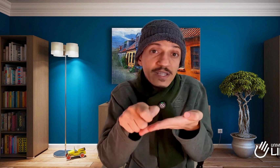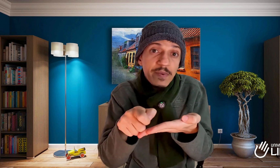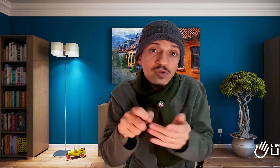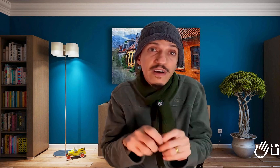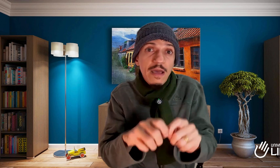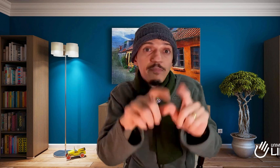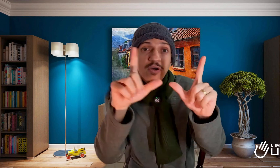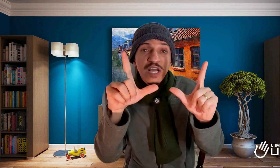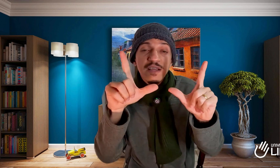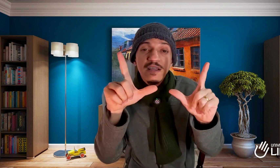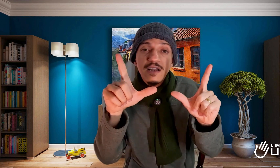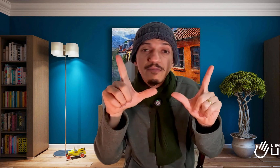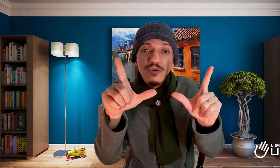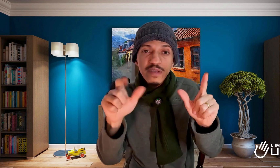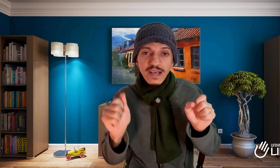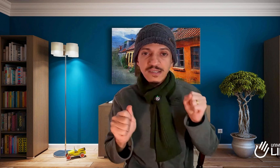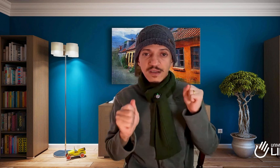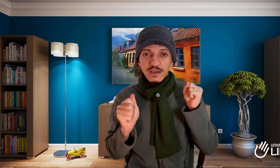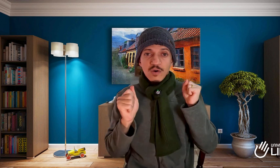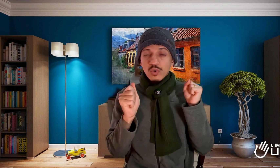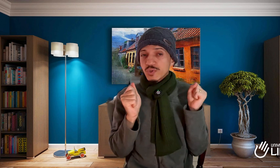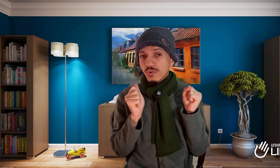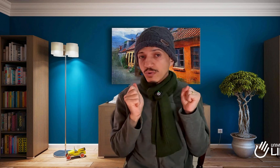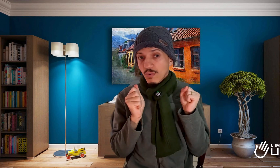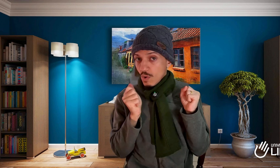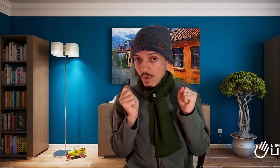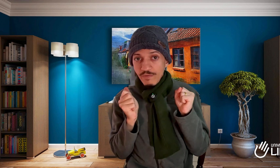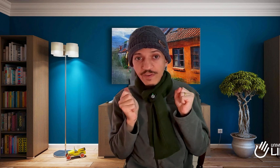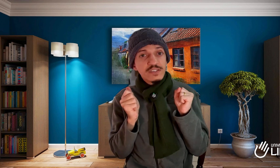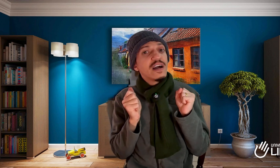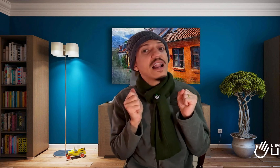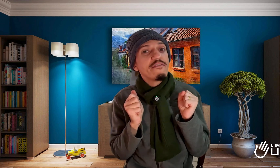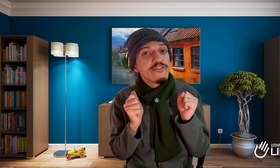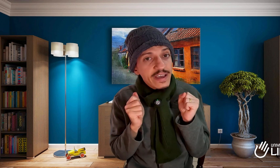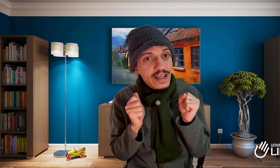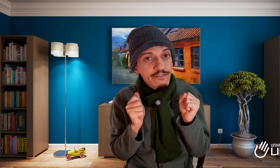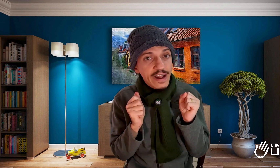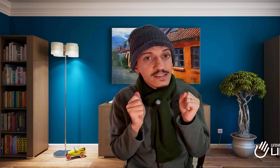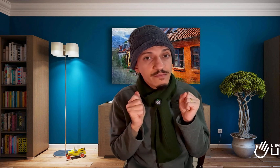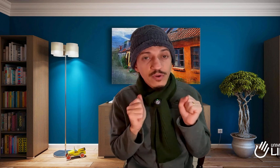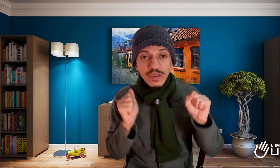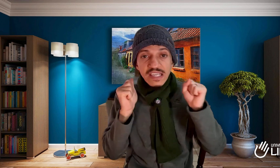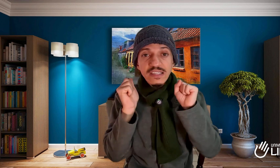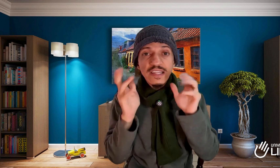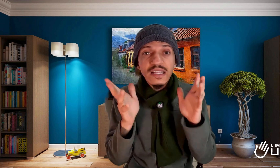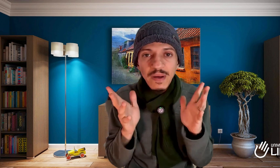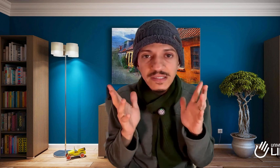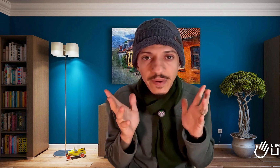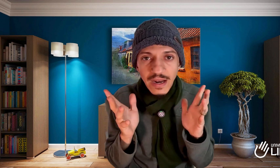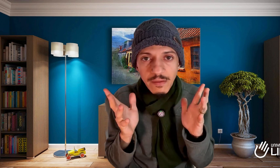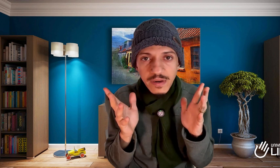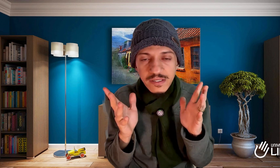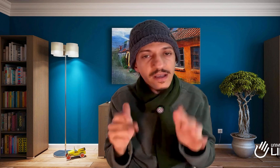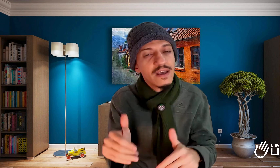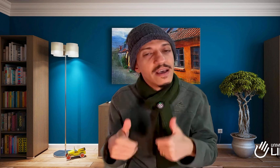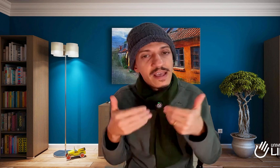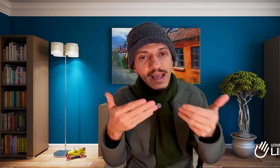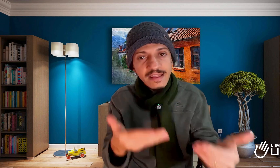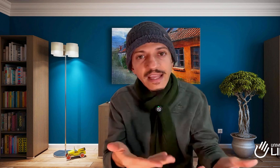vai lá e projeta aquilo ali em português, o surdo ou ouvinte vai lá ver aquela frase em português e tenta passar para Libras. E aí a tendência